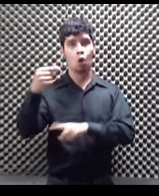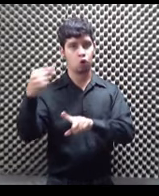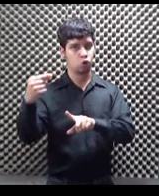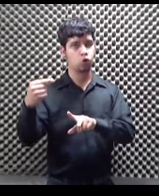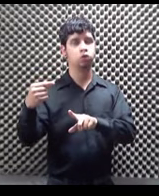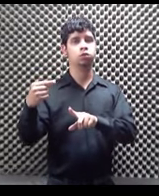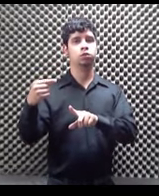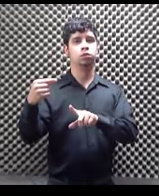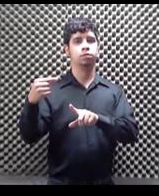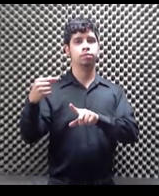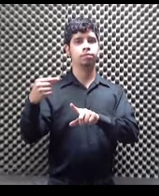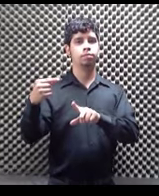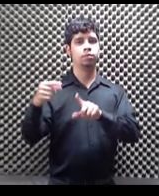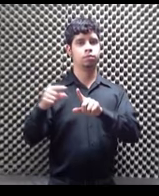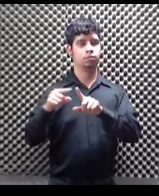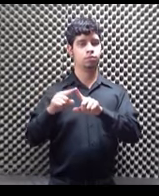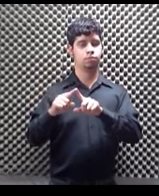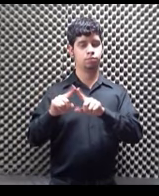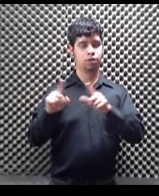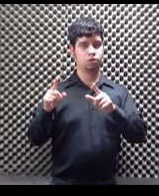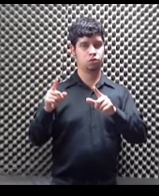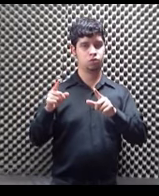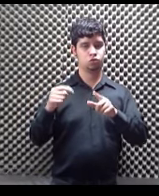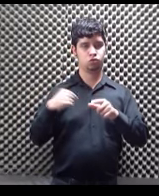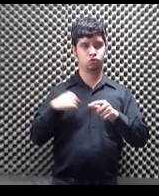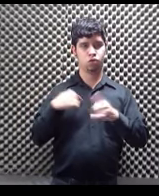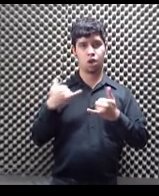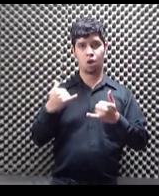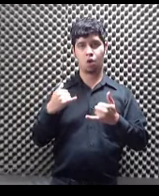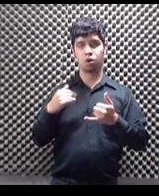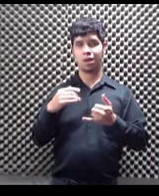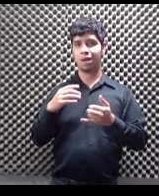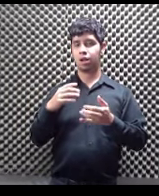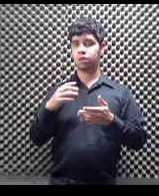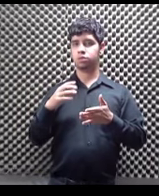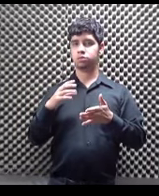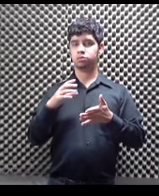sí, yo reduje los parlamentos,